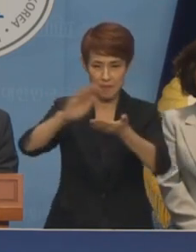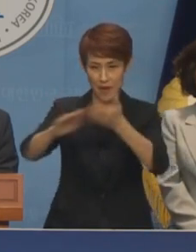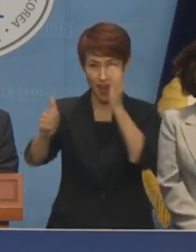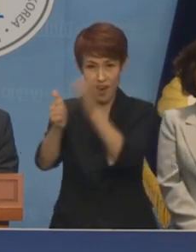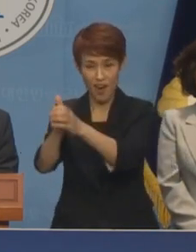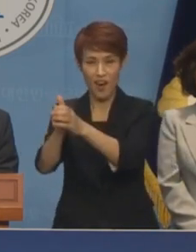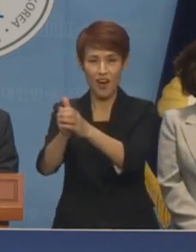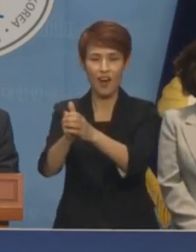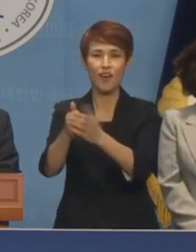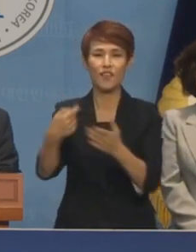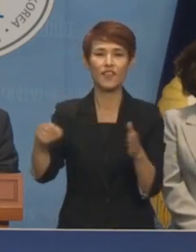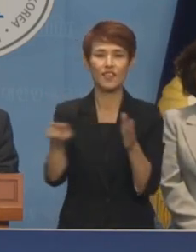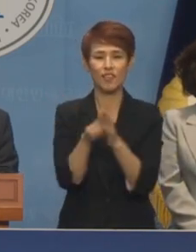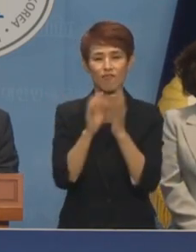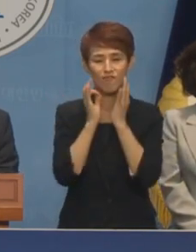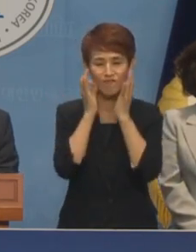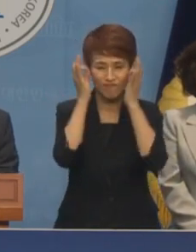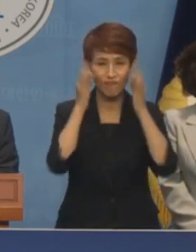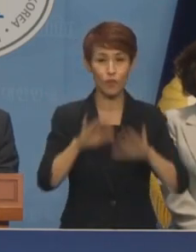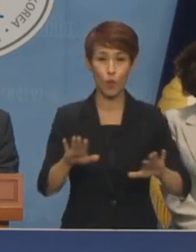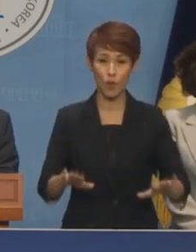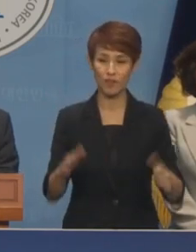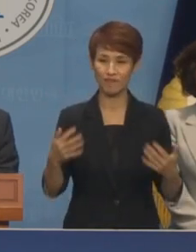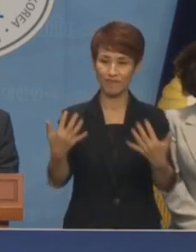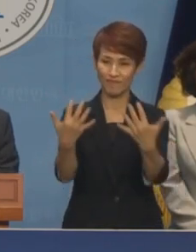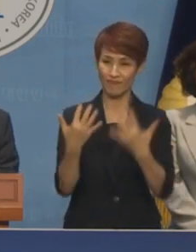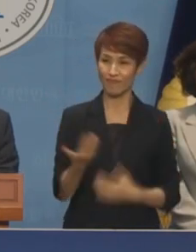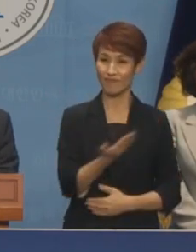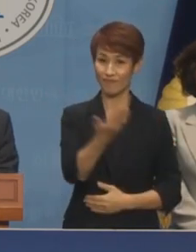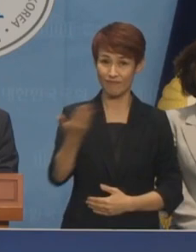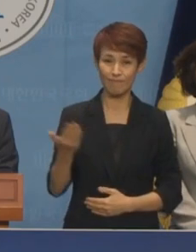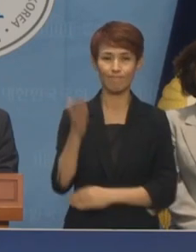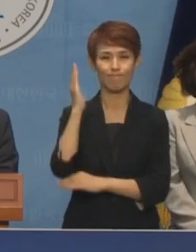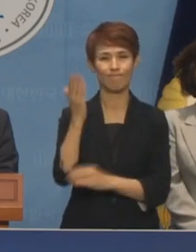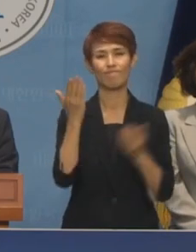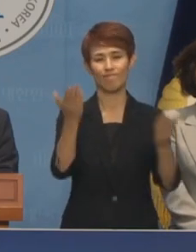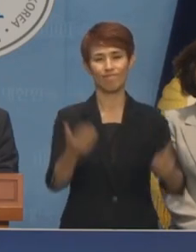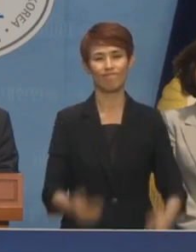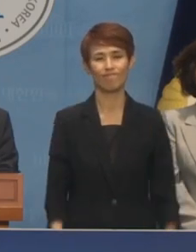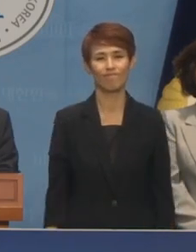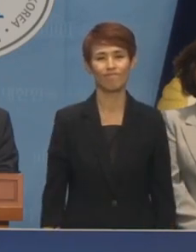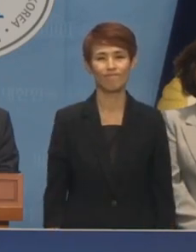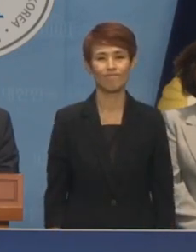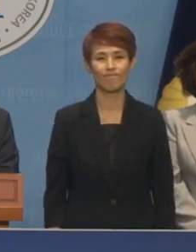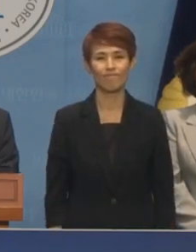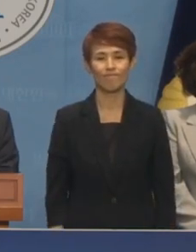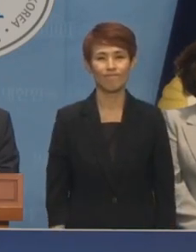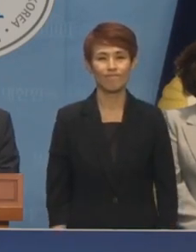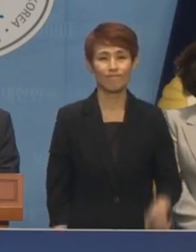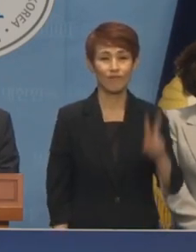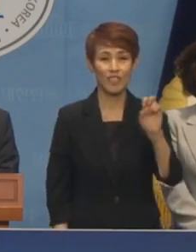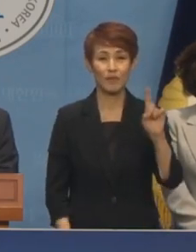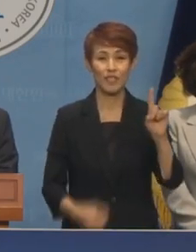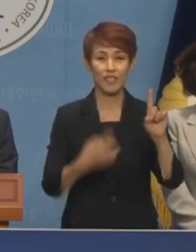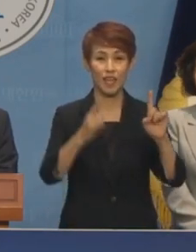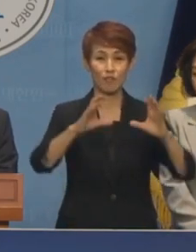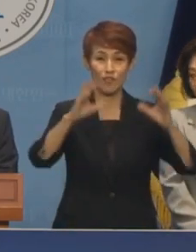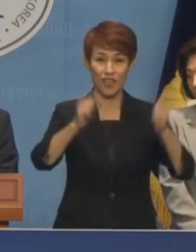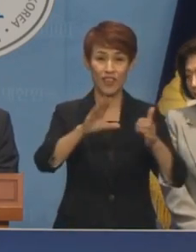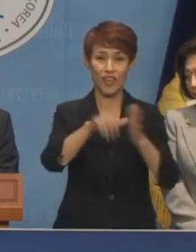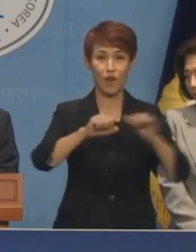최선을 다하겠습니다. 오늘 참석해 주신 의원님들의 발언을 듣겠습니다. 먼저 21대 국회에서 활약해